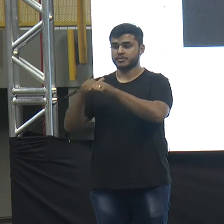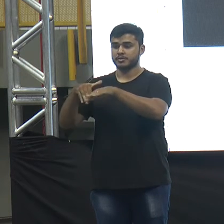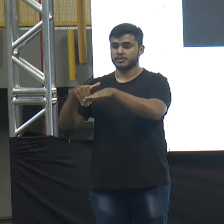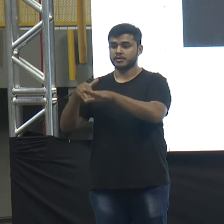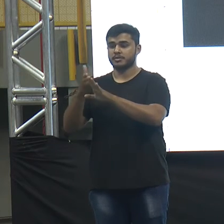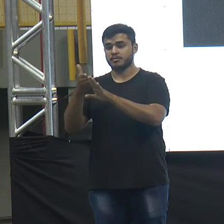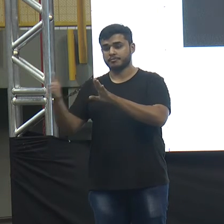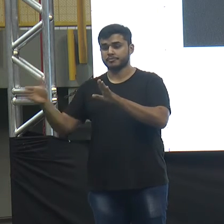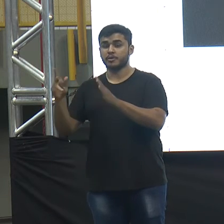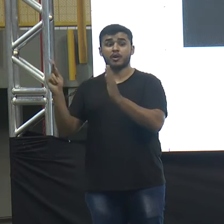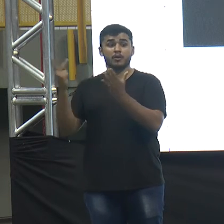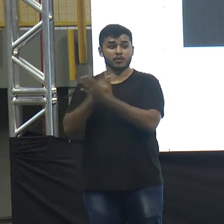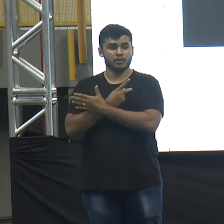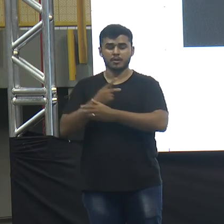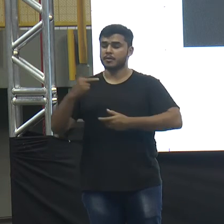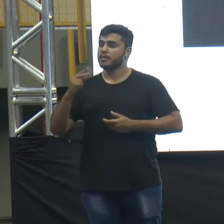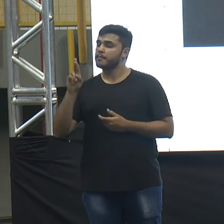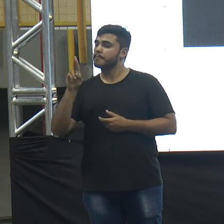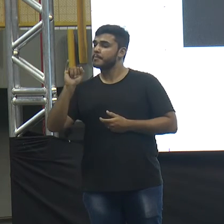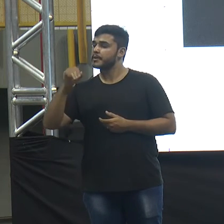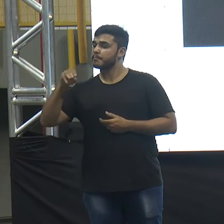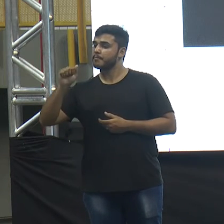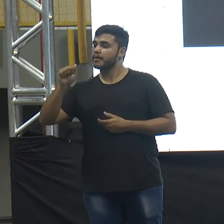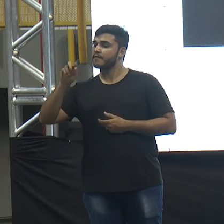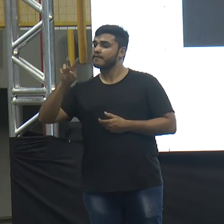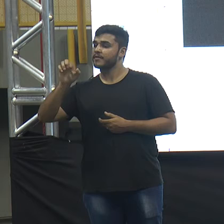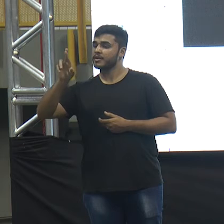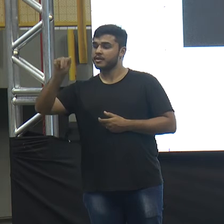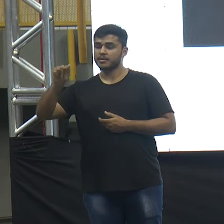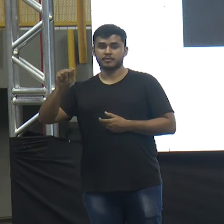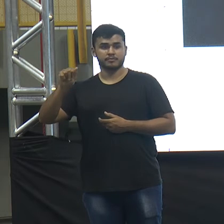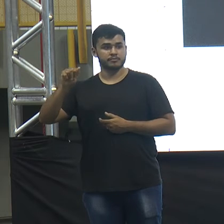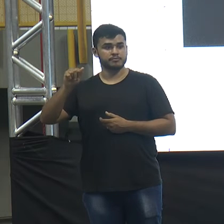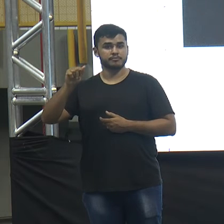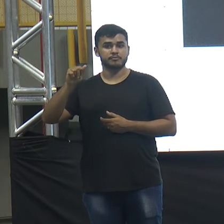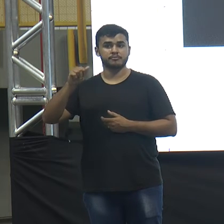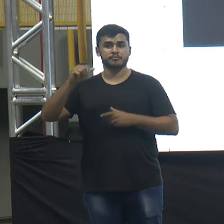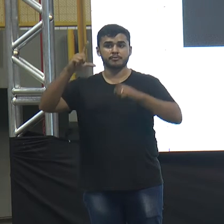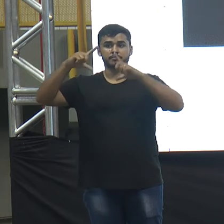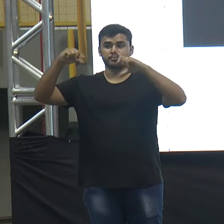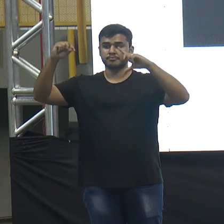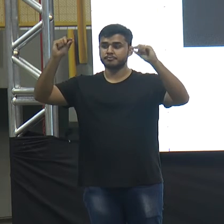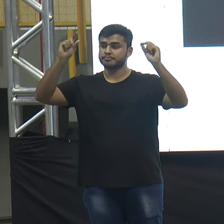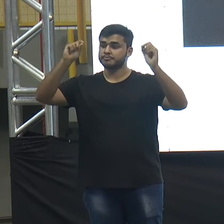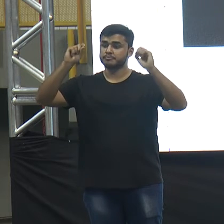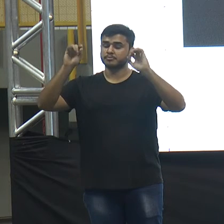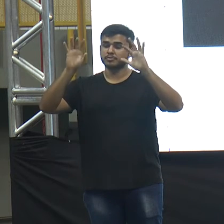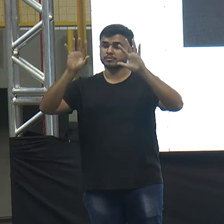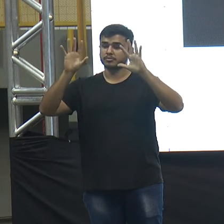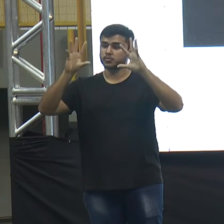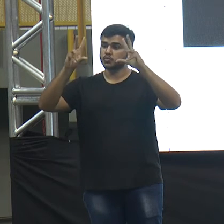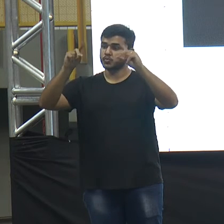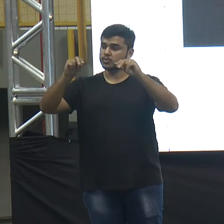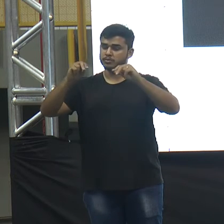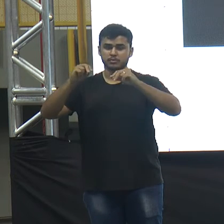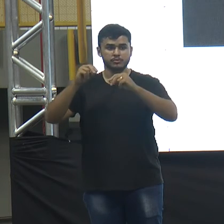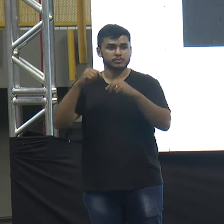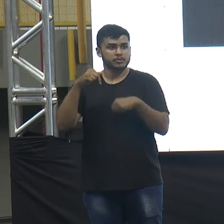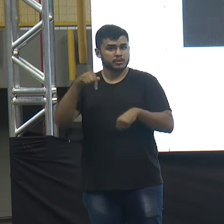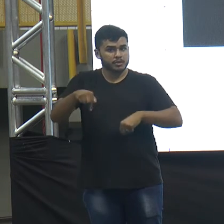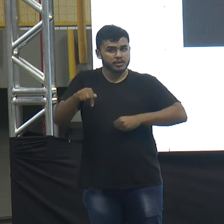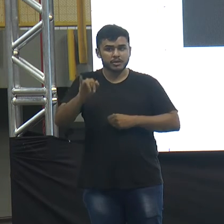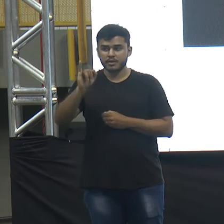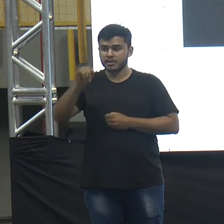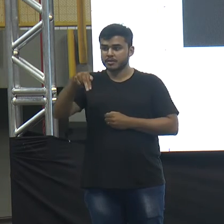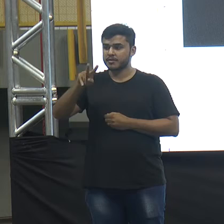primavera. Mas o inverno aqui não é perceptível. Peraí, cara, não tem dicionário dizendo que inverno tem que ser frio, não. Nosso